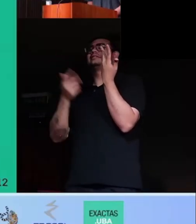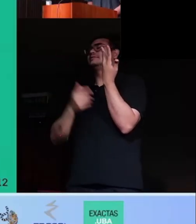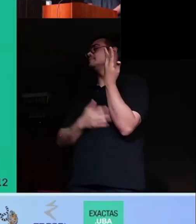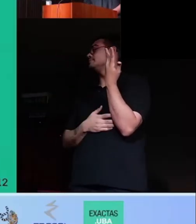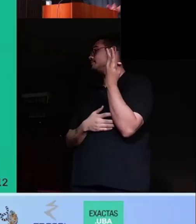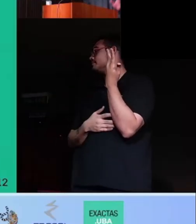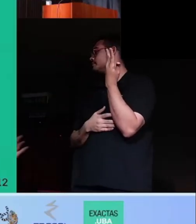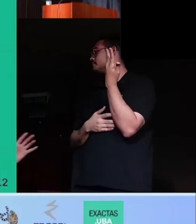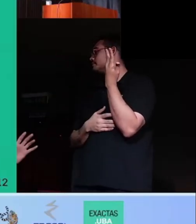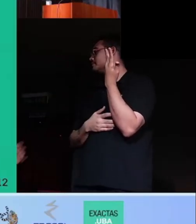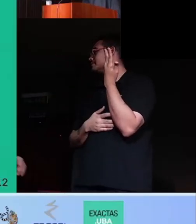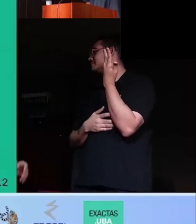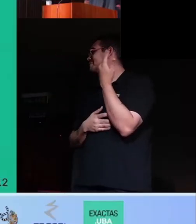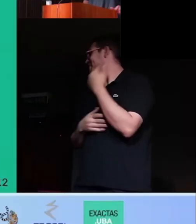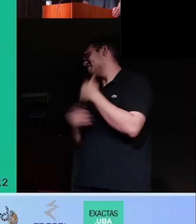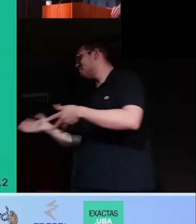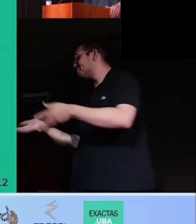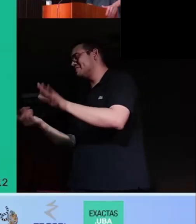Bueno, acá te voy a marear.